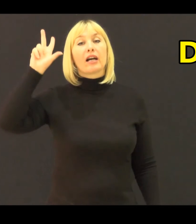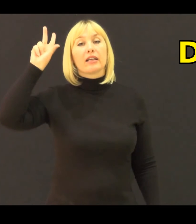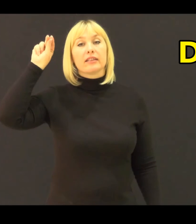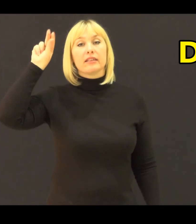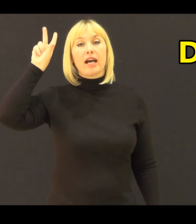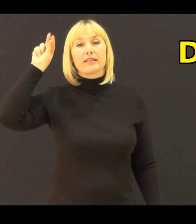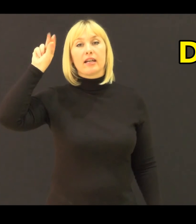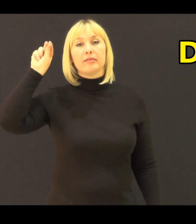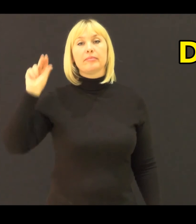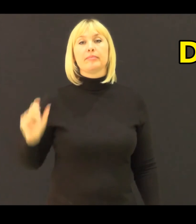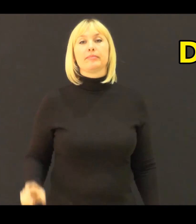Data.